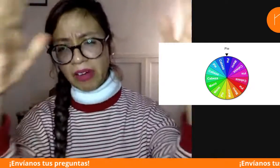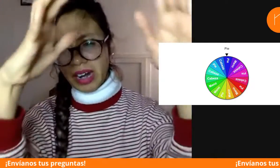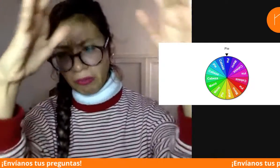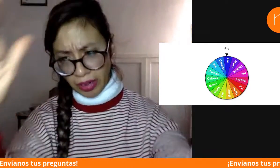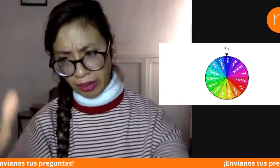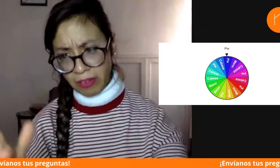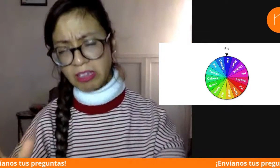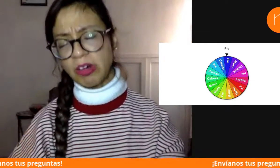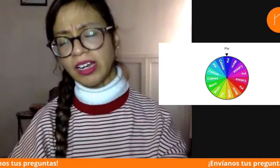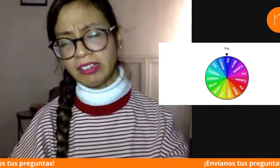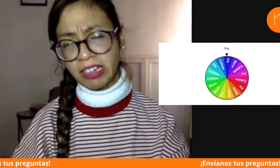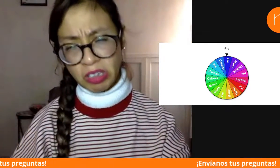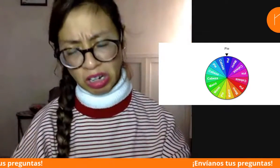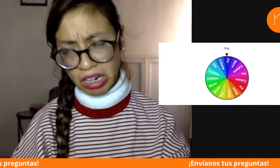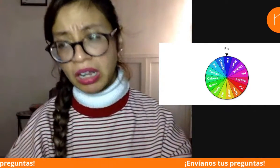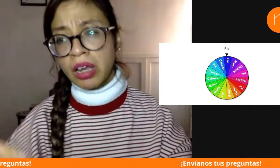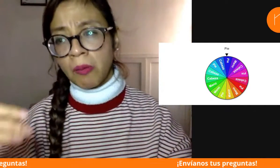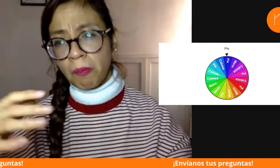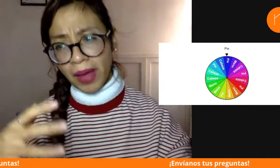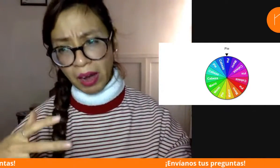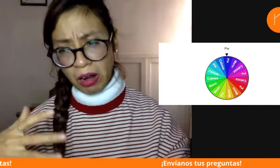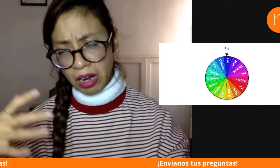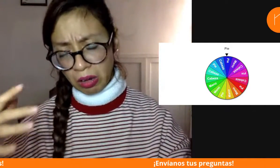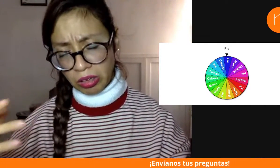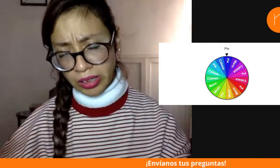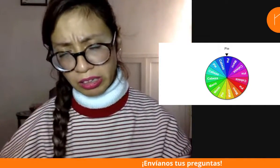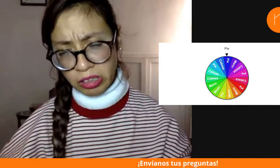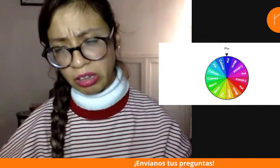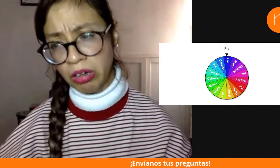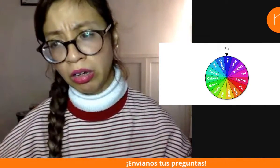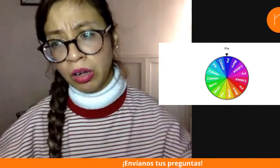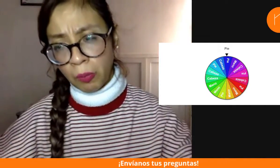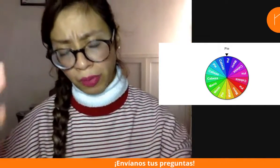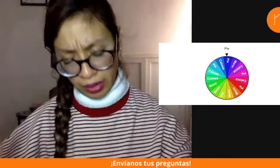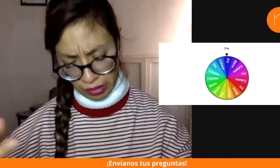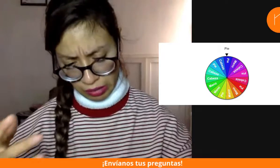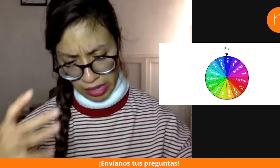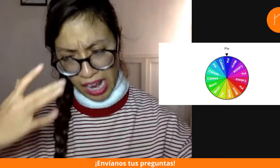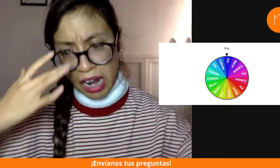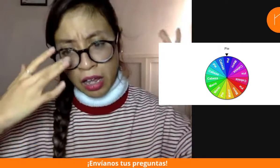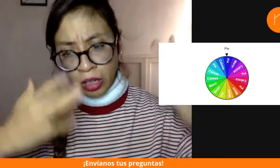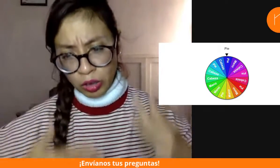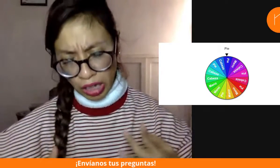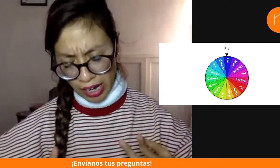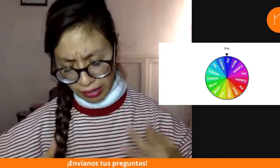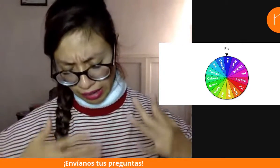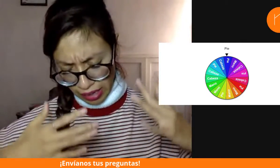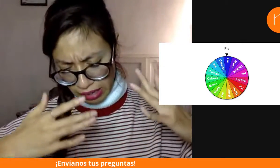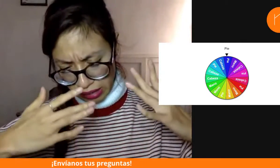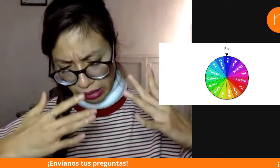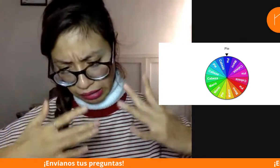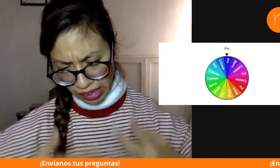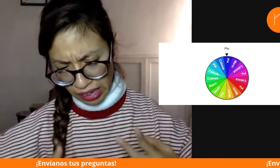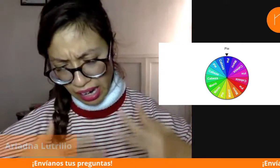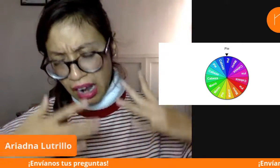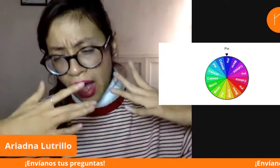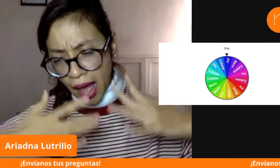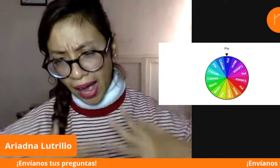cámara me dé visualización, pero en contexto presencial, todas las señas se designan a